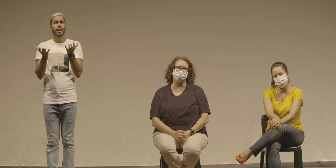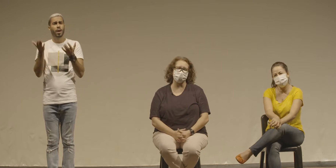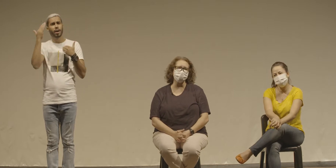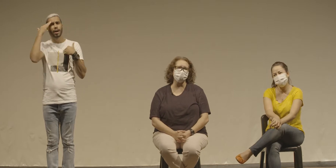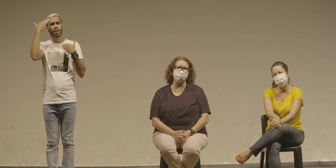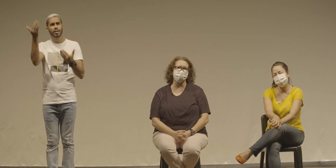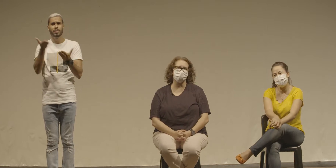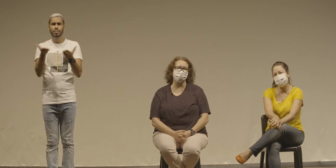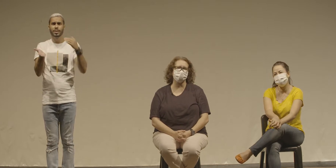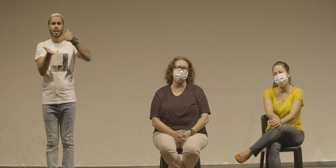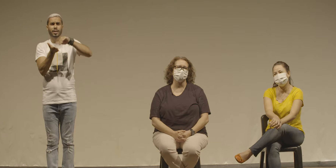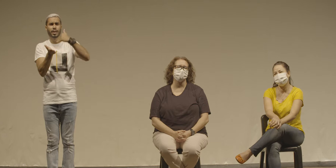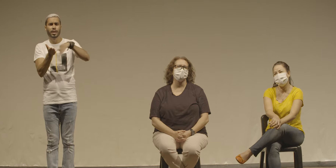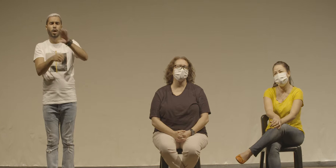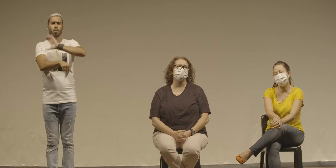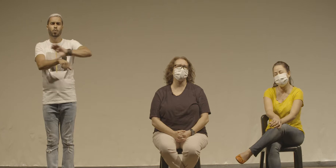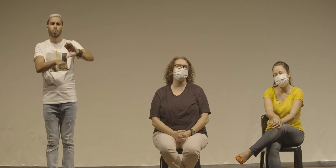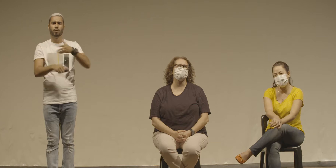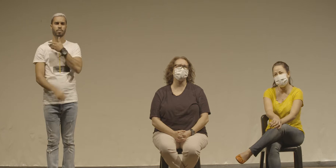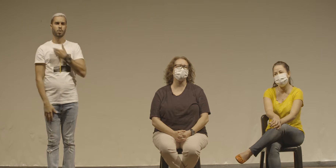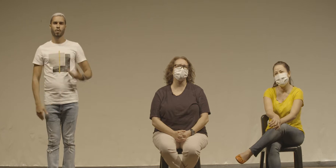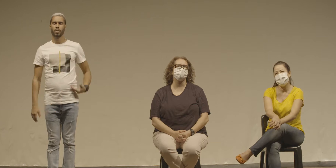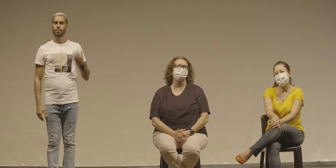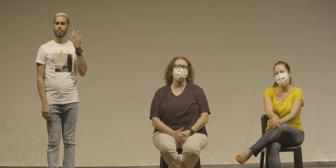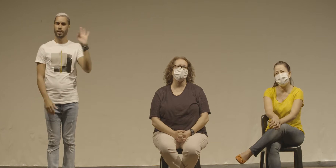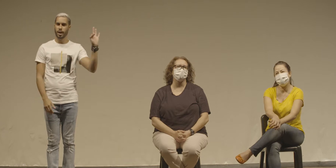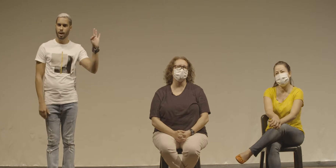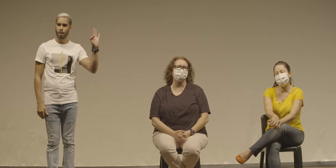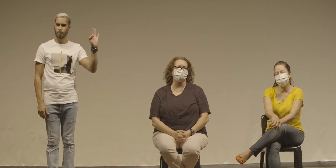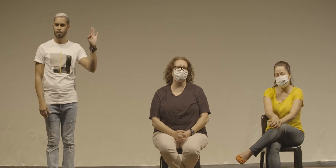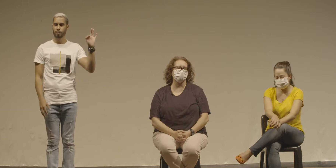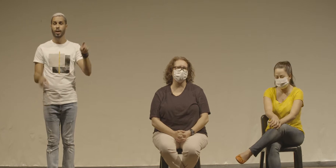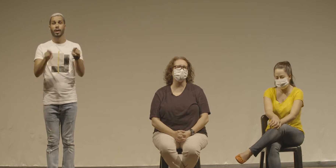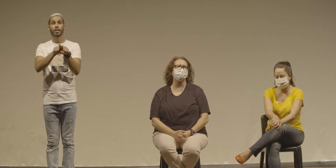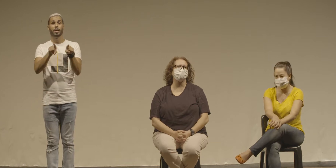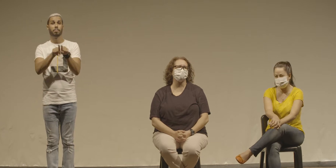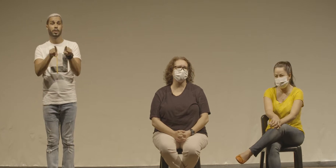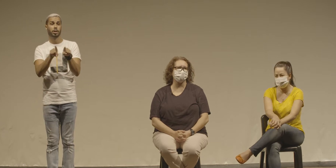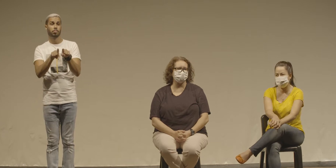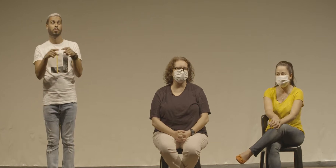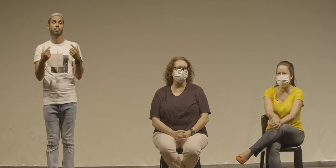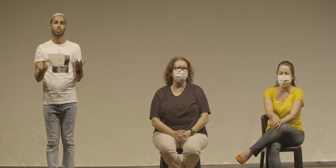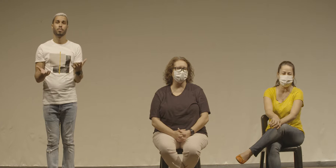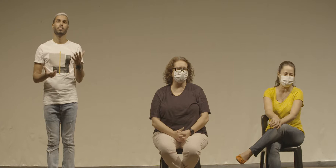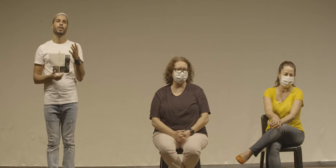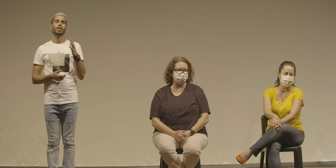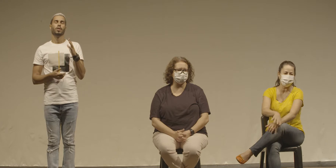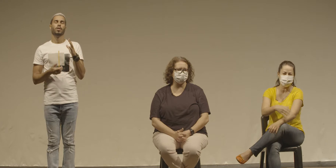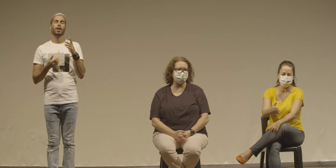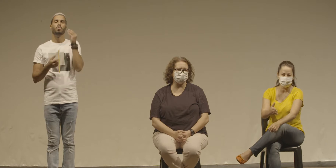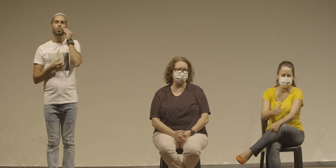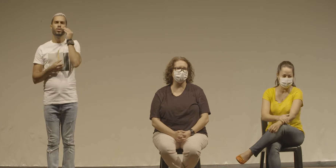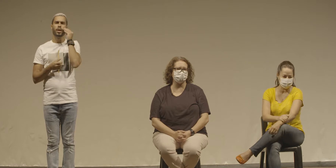Secretaria de Cultura, ao governo federal, ao edital Retomada Aldir Blanc, que está dando a